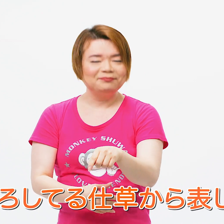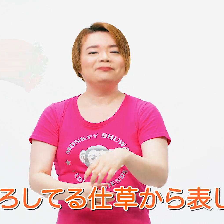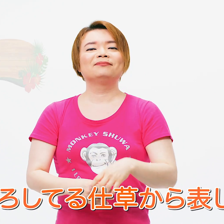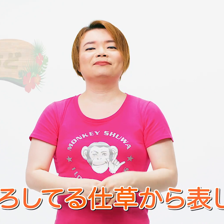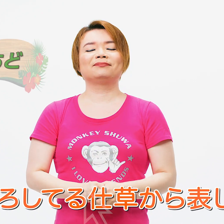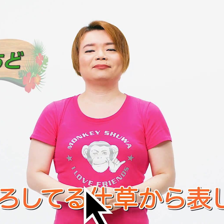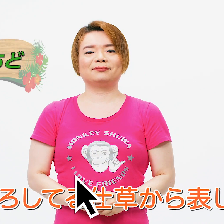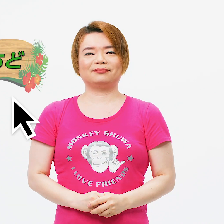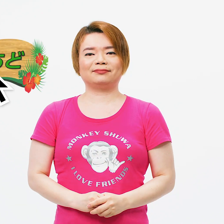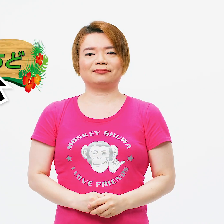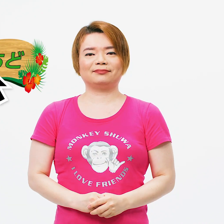します。